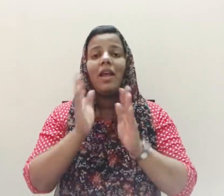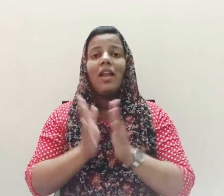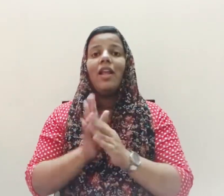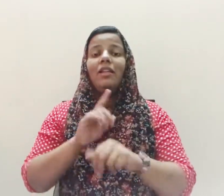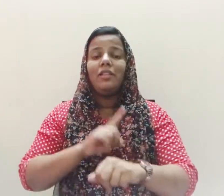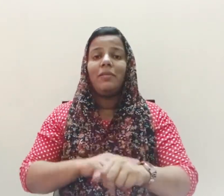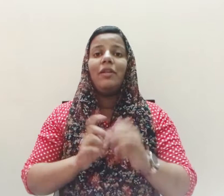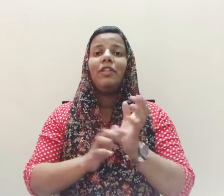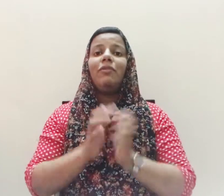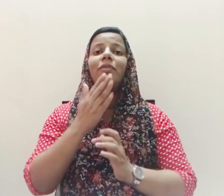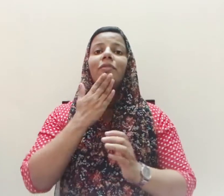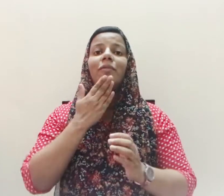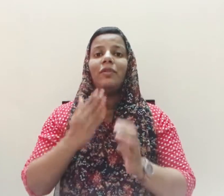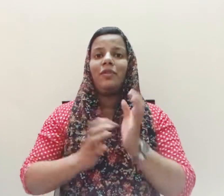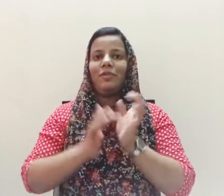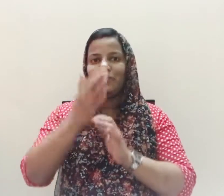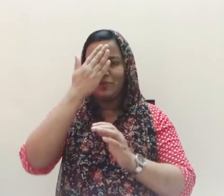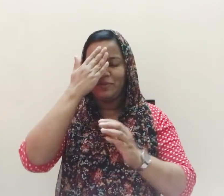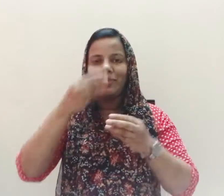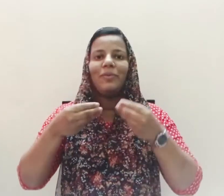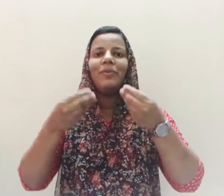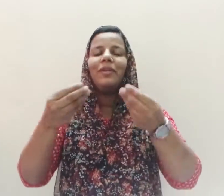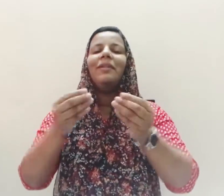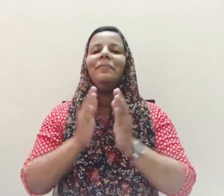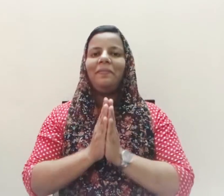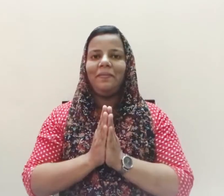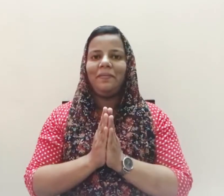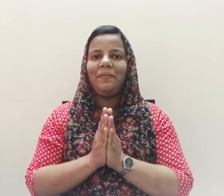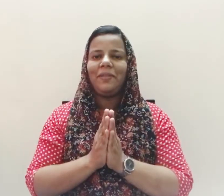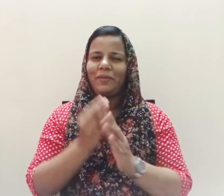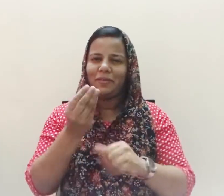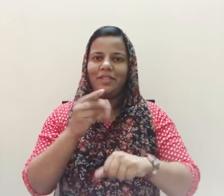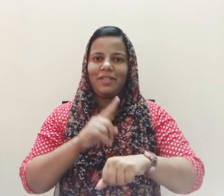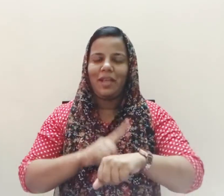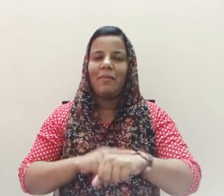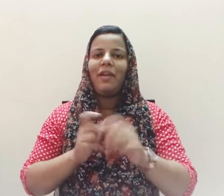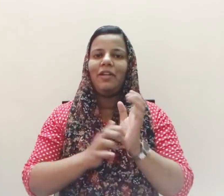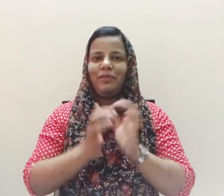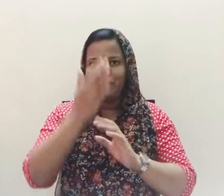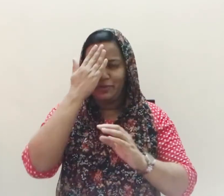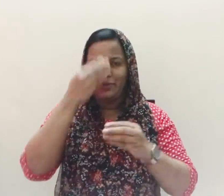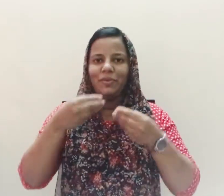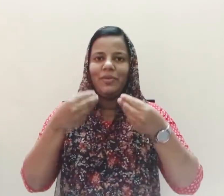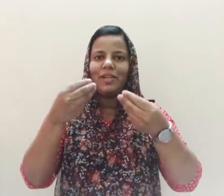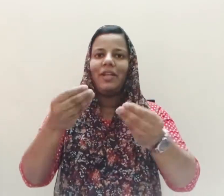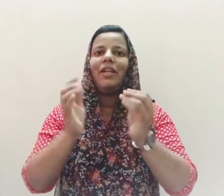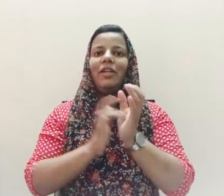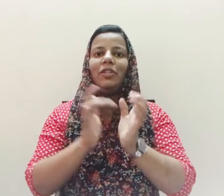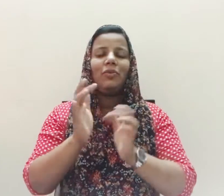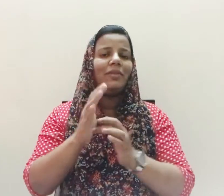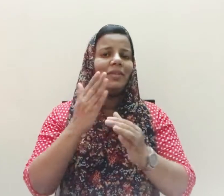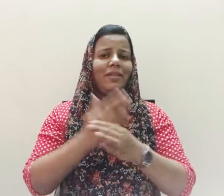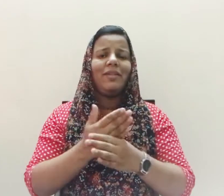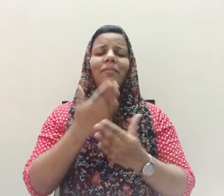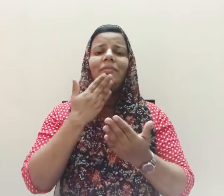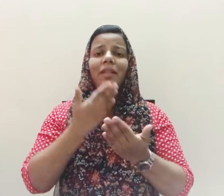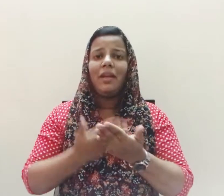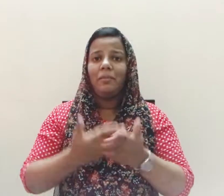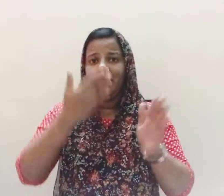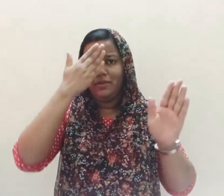എല്ലാ സമയത്തും കർത്താവിന് നന്ദിയോടെ സ്തോത്രം പറയുന്നവരായിരിക്കണം ദൈവമക്കൾ. ആമേൻ. അല്പസമയം കൂടെ കർത്താവിന് ഒന്ന് സ്തോത്രം പറഞ്ഞു. കർത്താവ്, അങ്ങ് ചെയ്ത നന്മകൾക്കായിട്ട് നന്ദി, അങ്ങ്